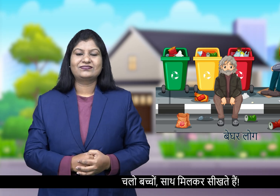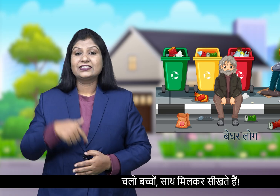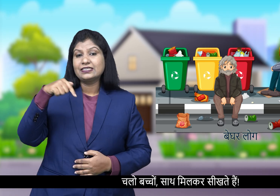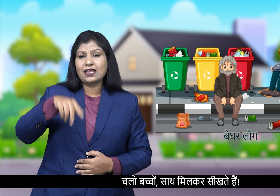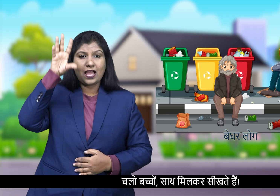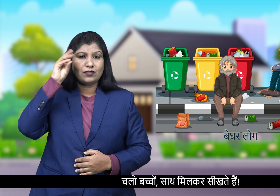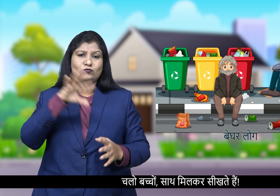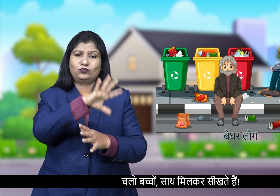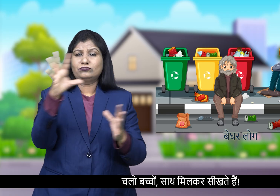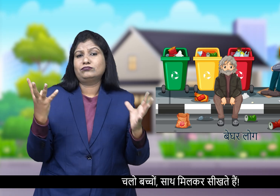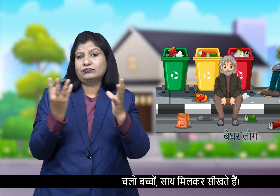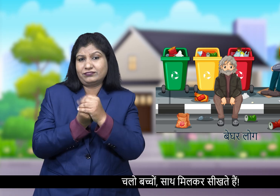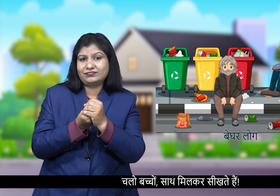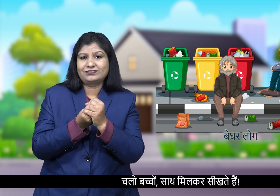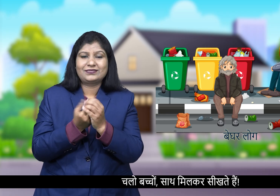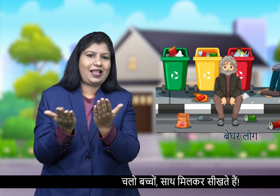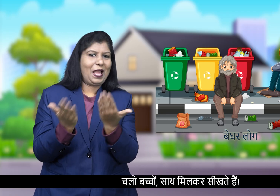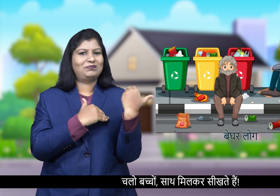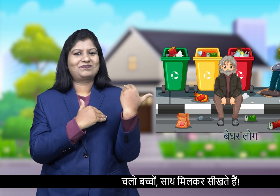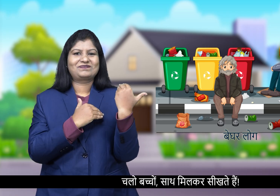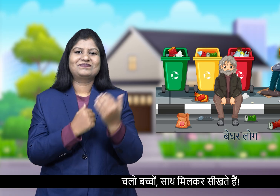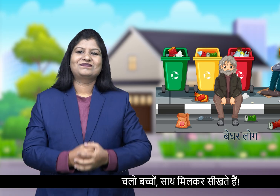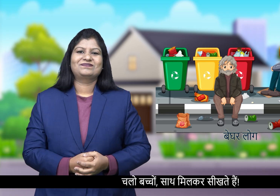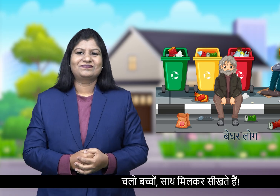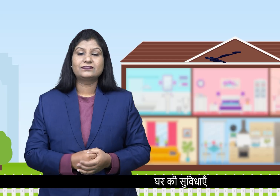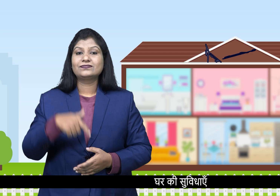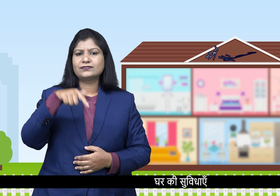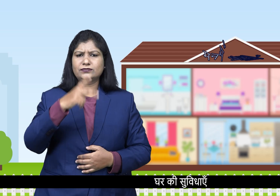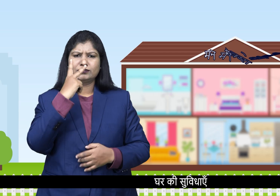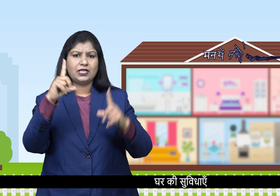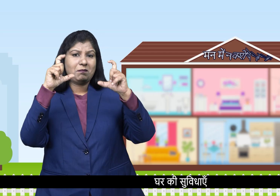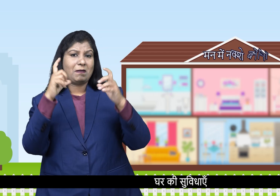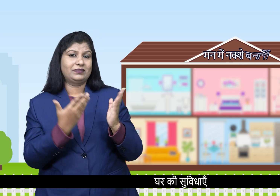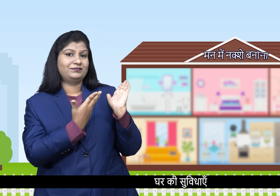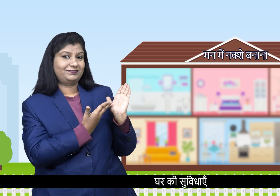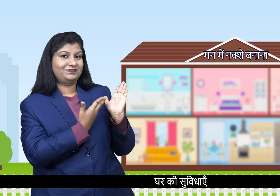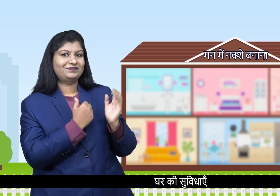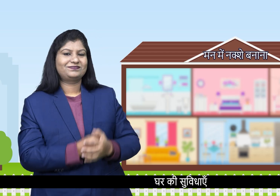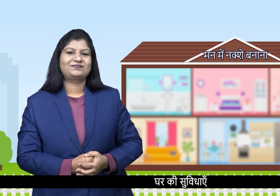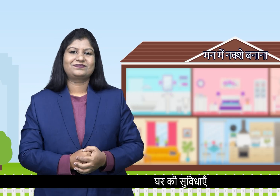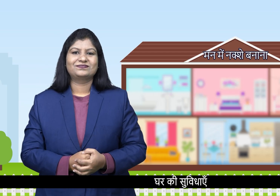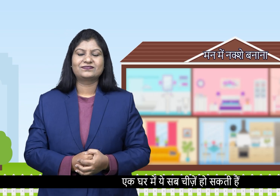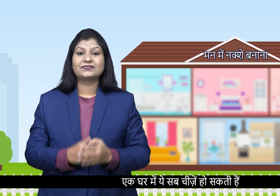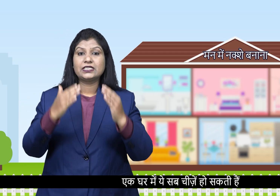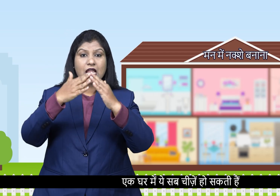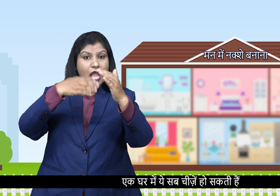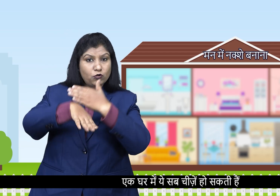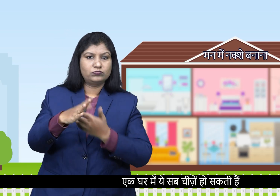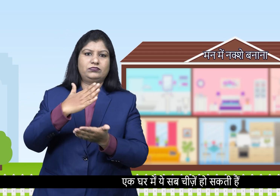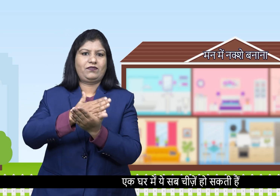चलो बच्चों, साथ मिलकर सीखते हैं। घर की सुविधाएं। एक घर में ये सब